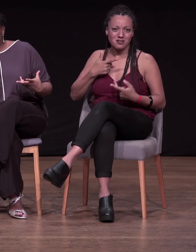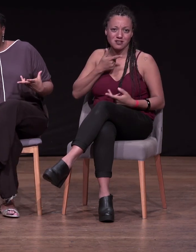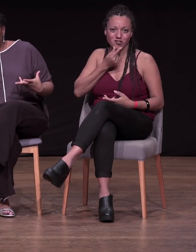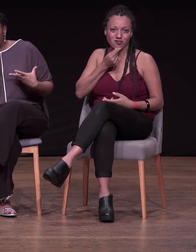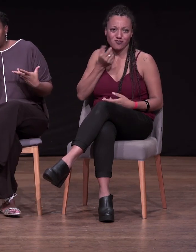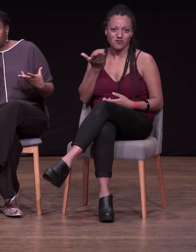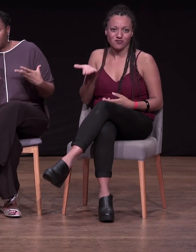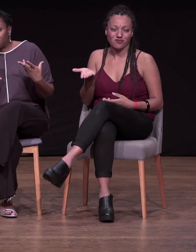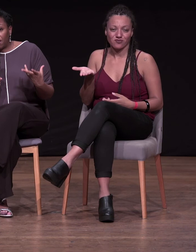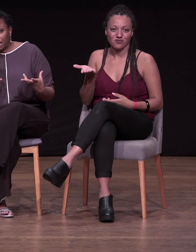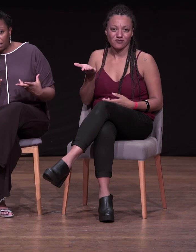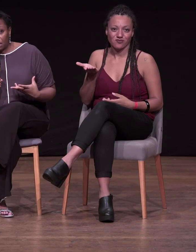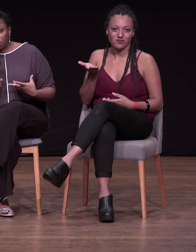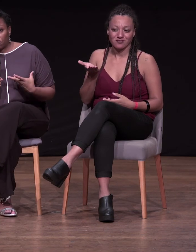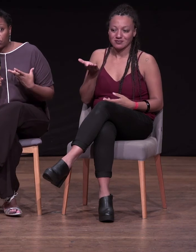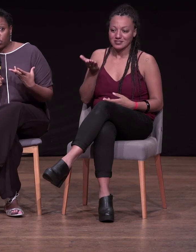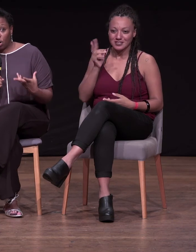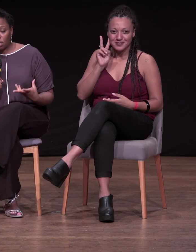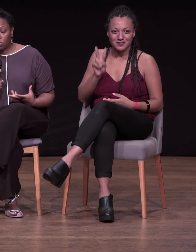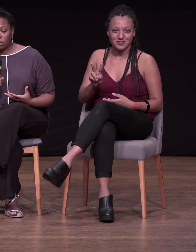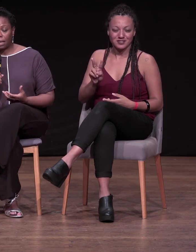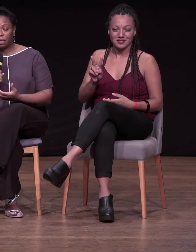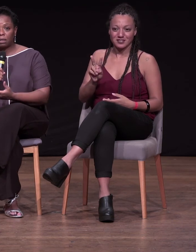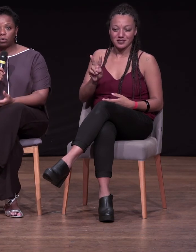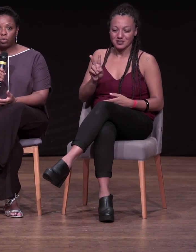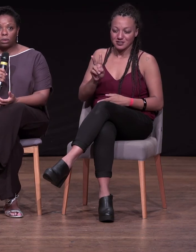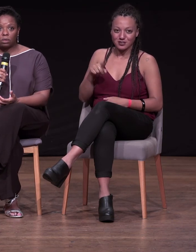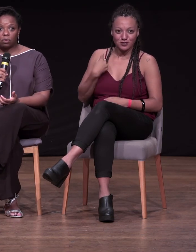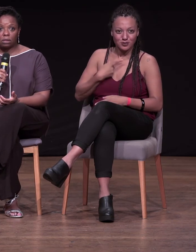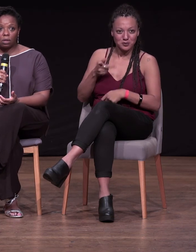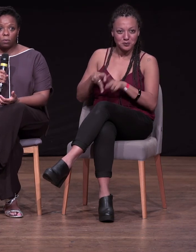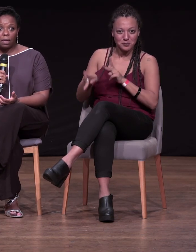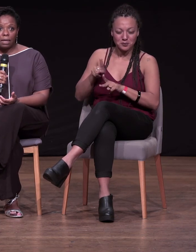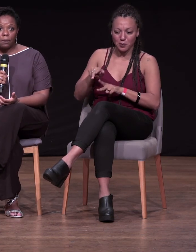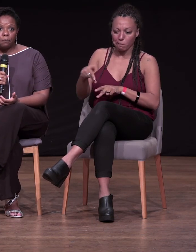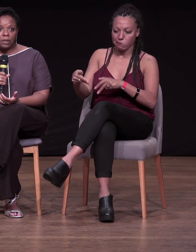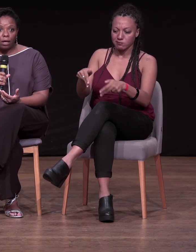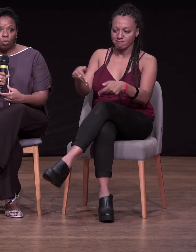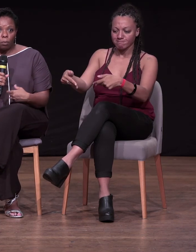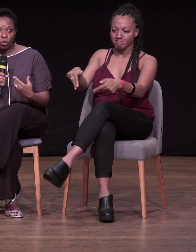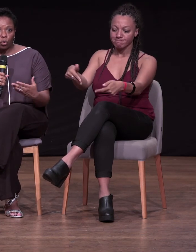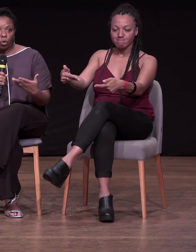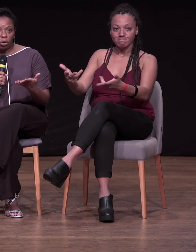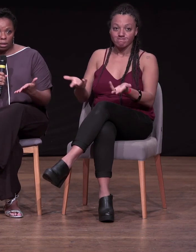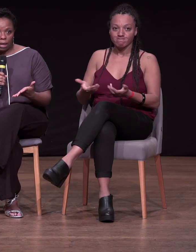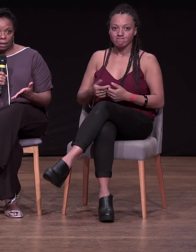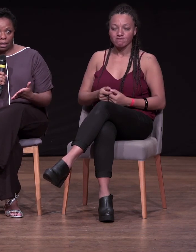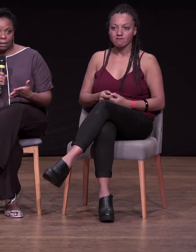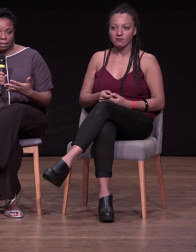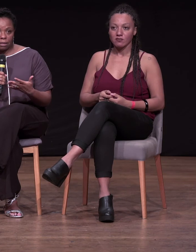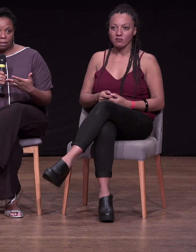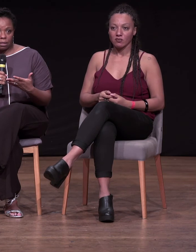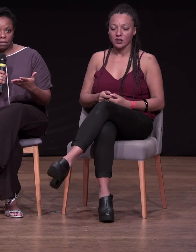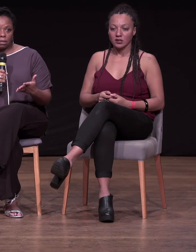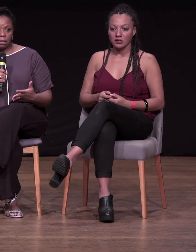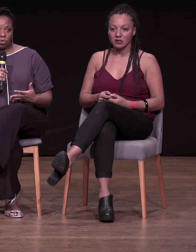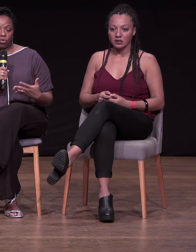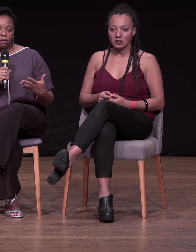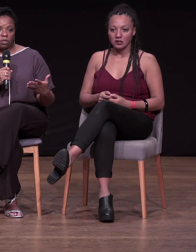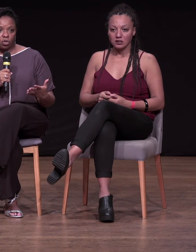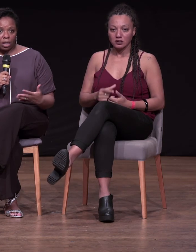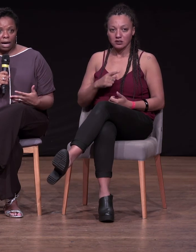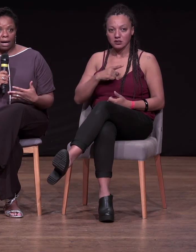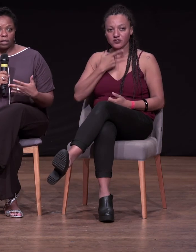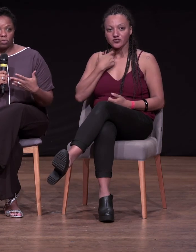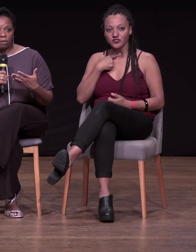que a gente se vê ali, vê os nossos ali, tudo isso. Então, tem um motor, né, que é desse desejo